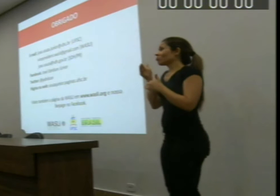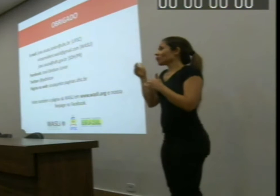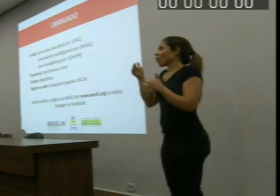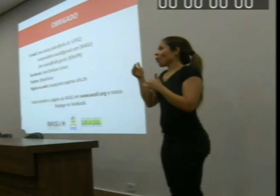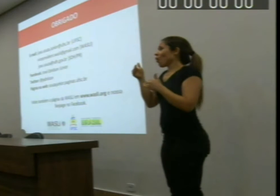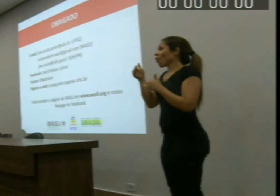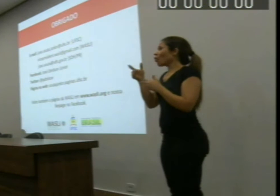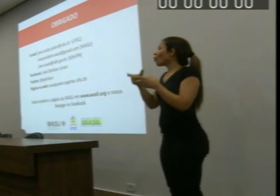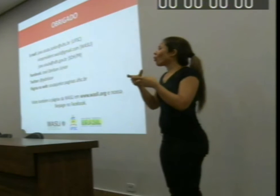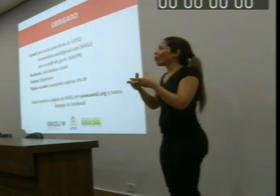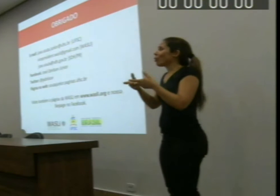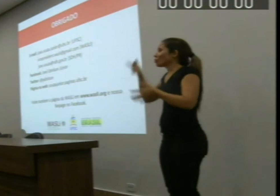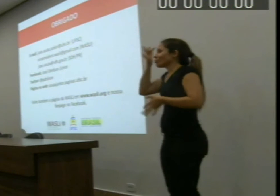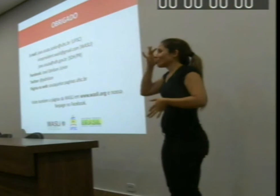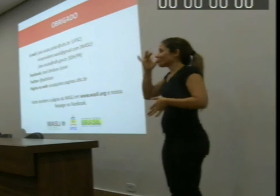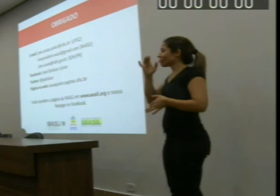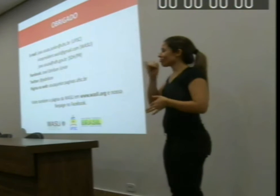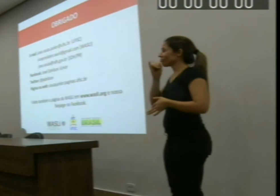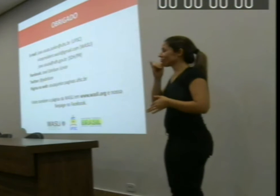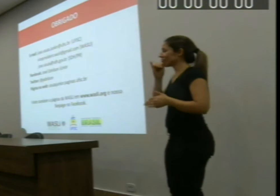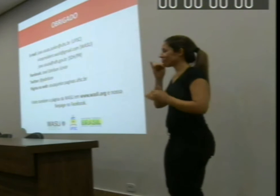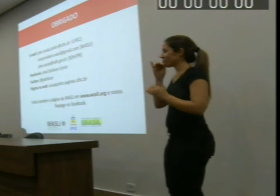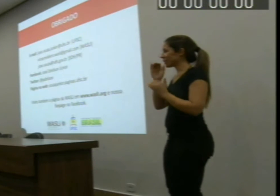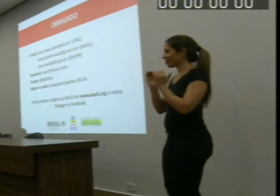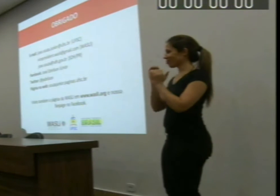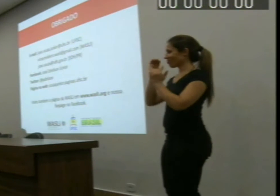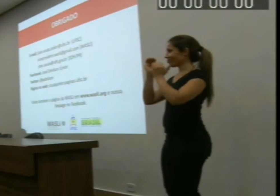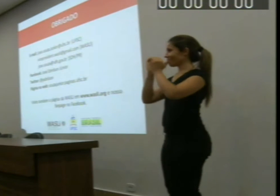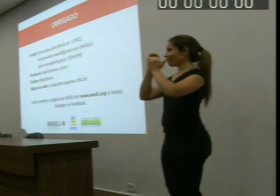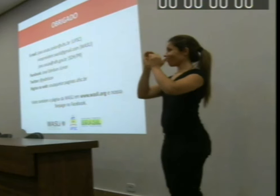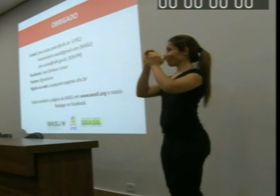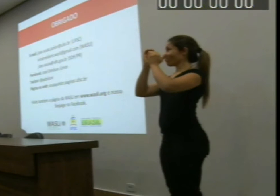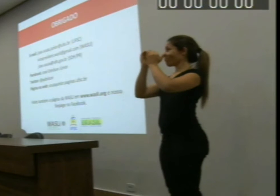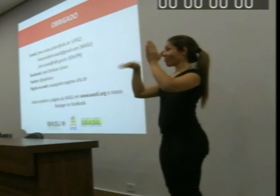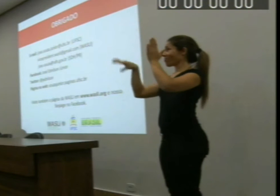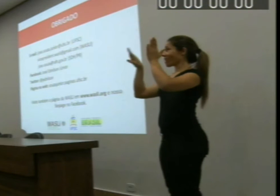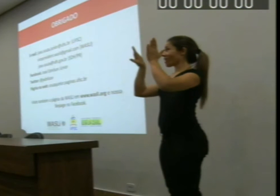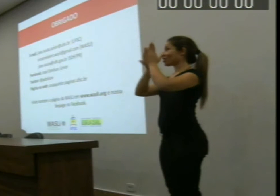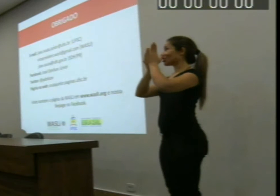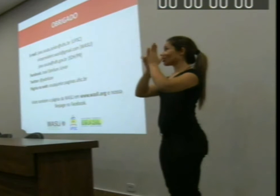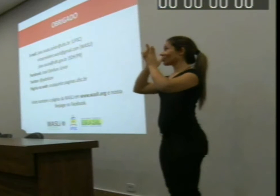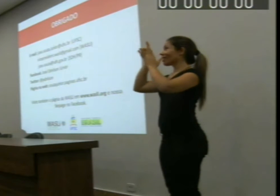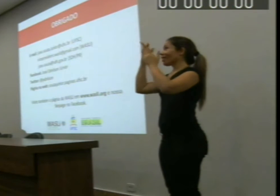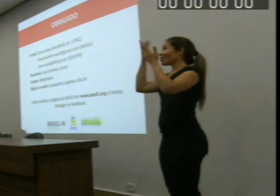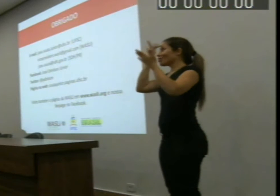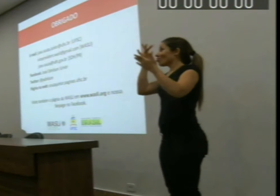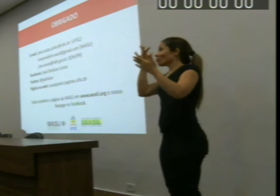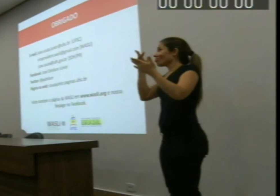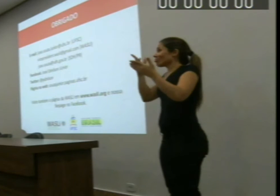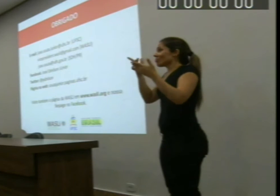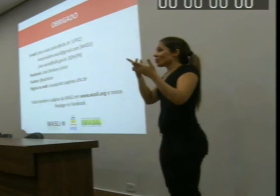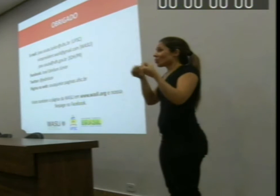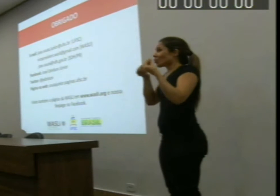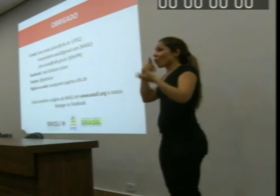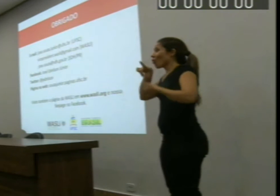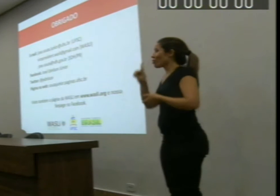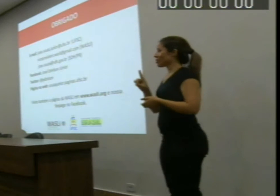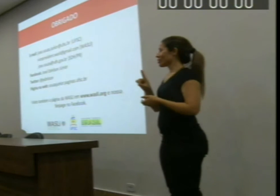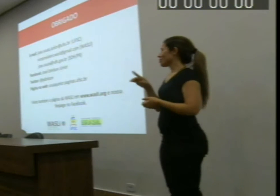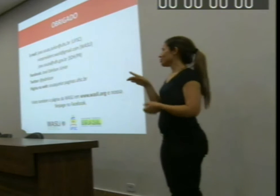passou por toda essa hierarquia né eu eu eu eu eu vou ser honesto com você se você realmente passou por